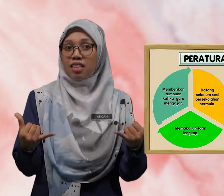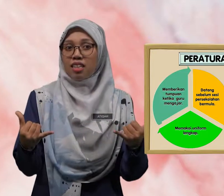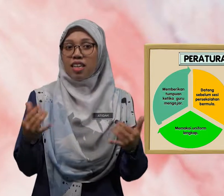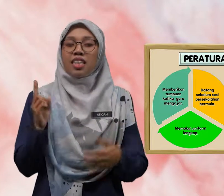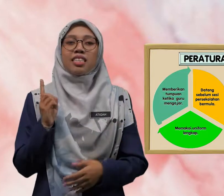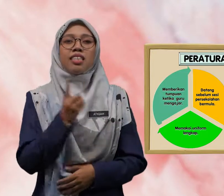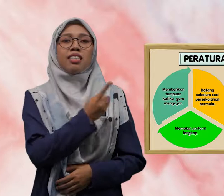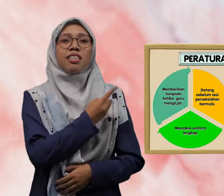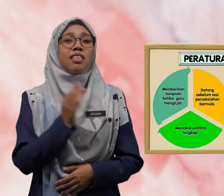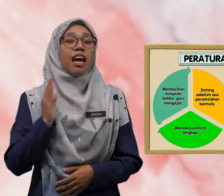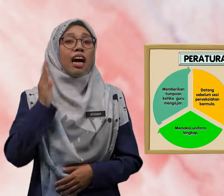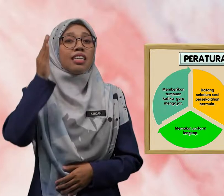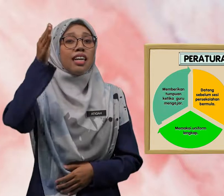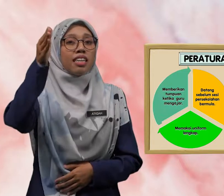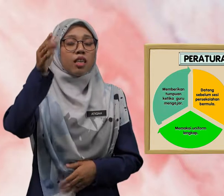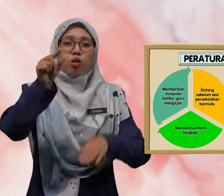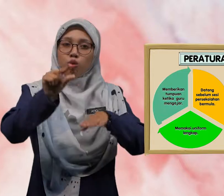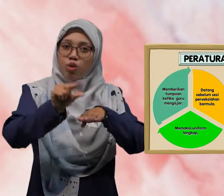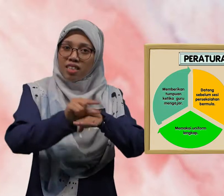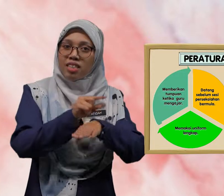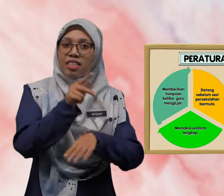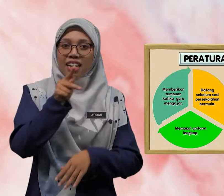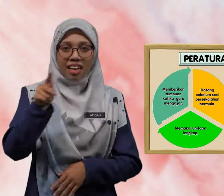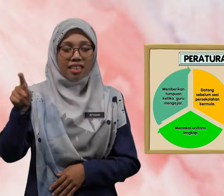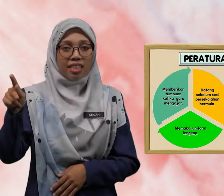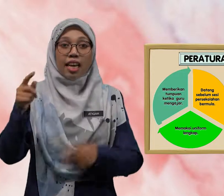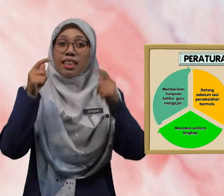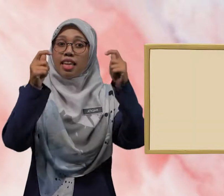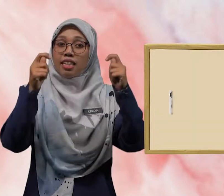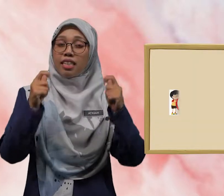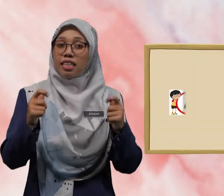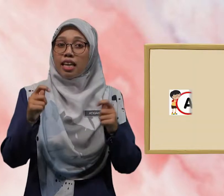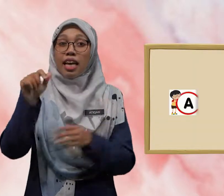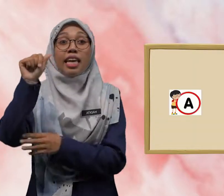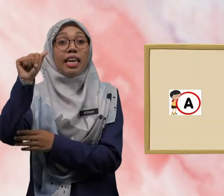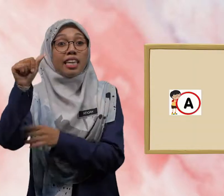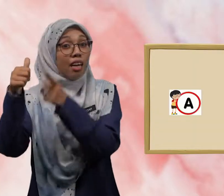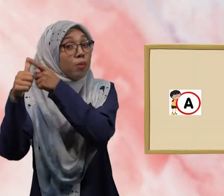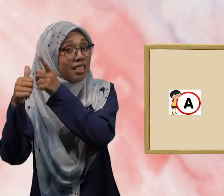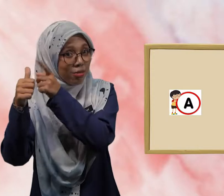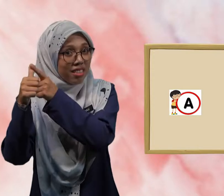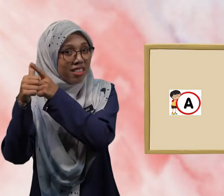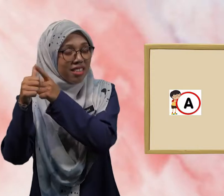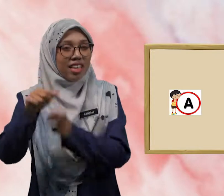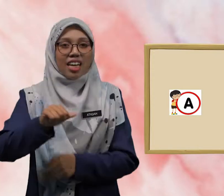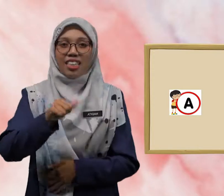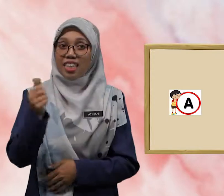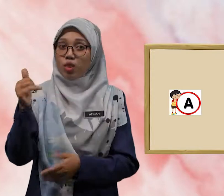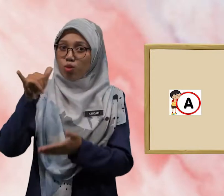kita akan gunakan teknik Ih yang pertama yaitu